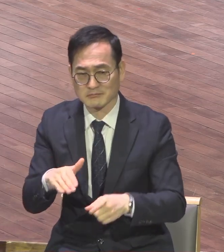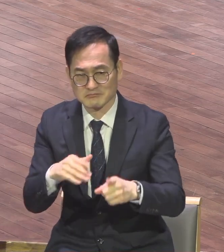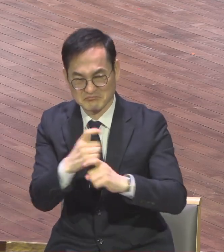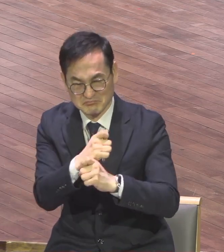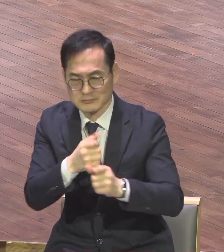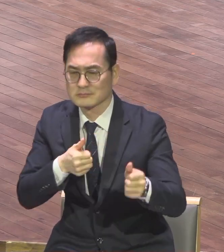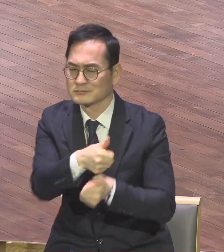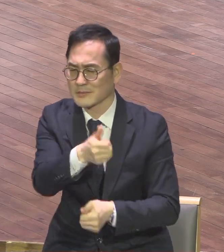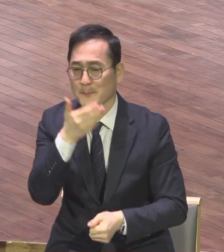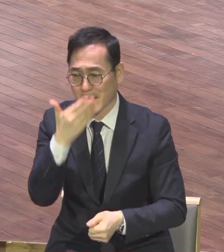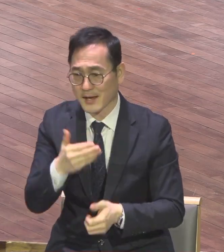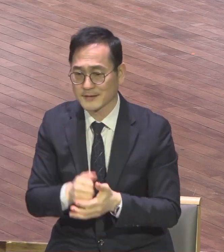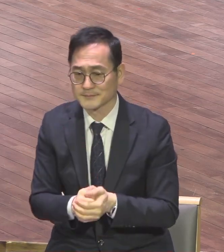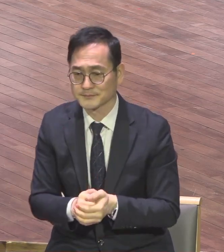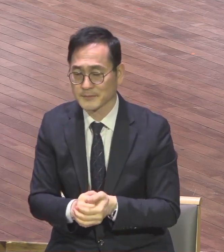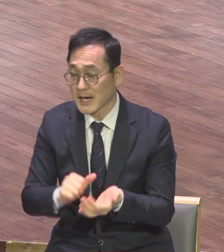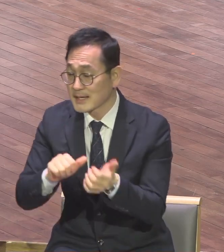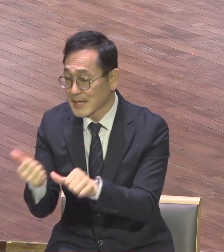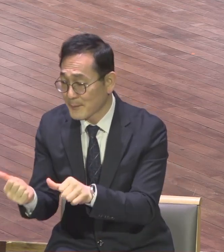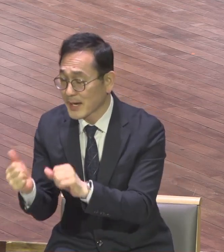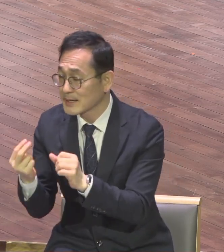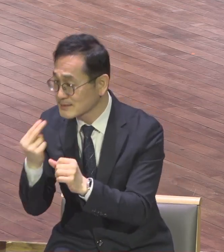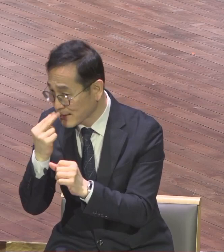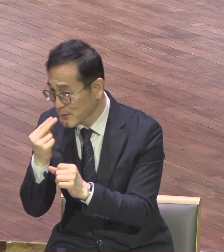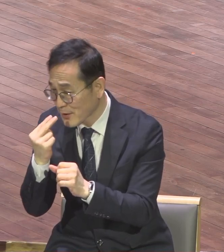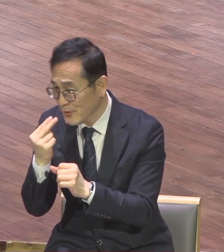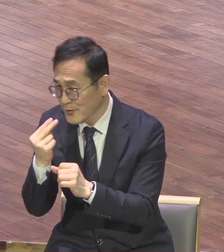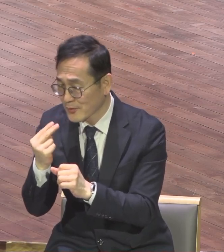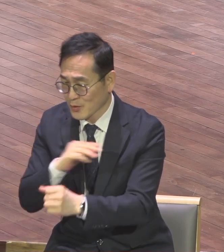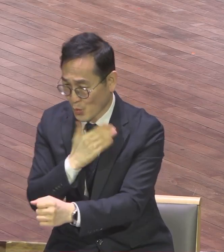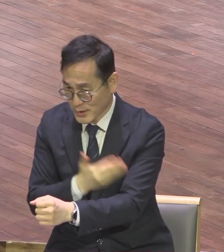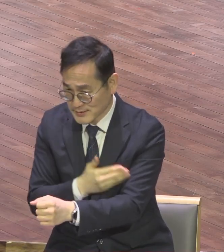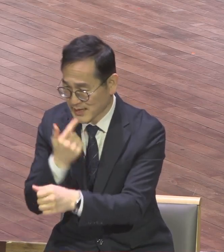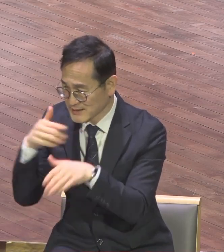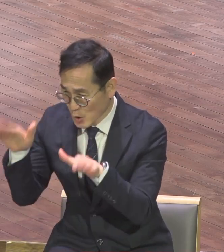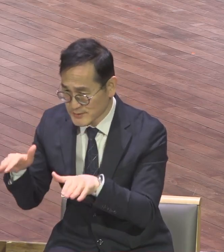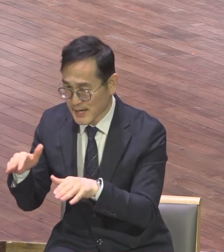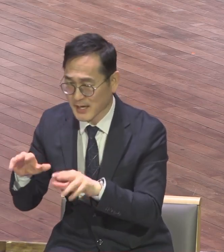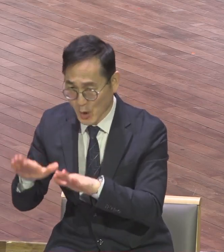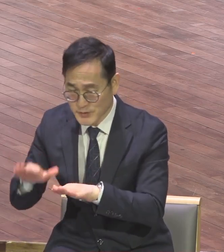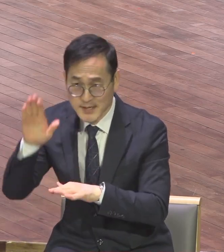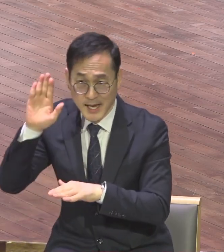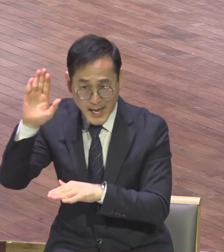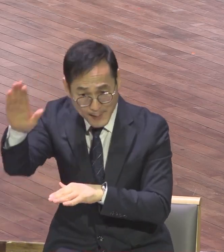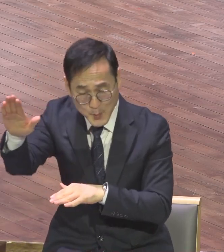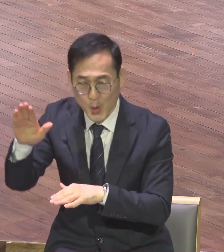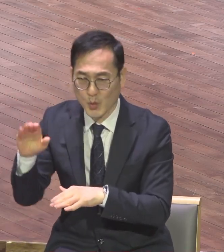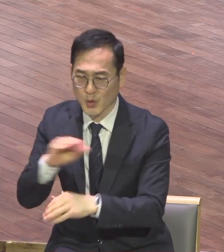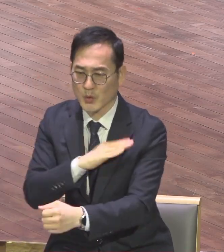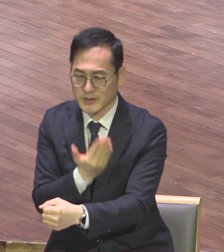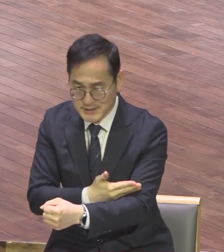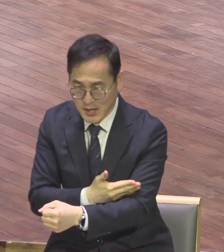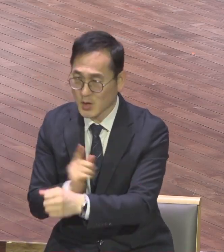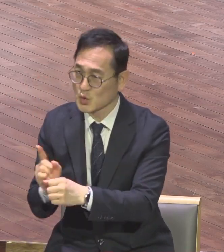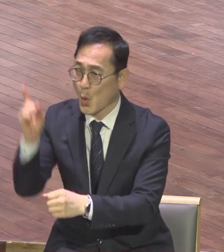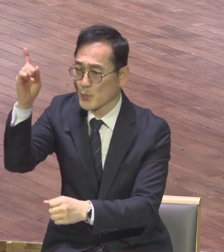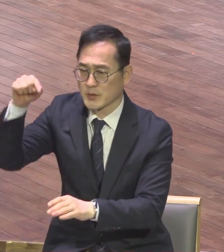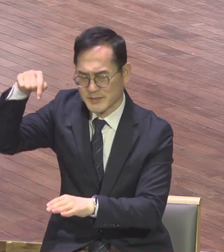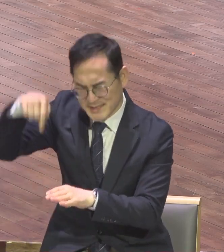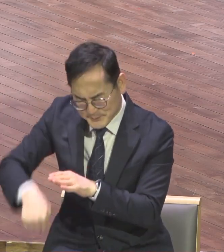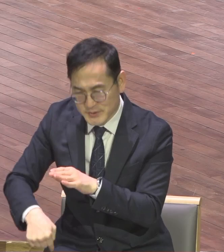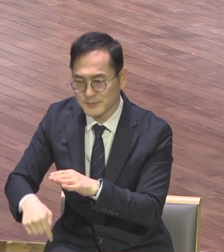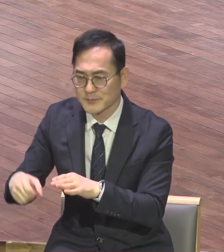내가 확신하노니 사망이나 생명이나 천사들이나 권세자들이나 현재 일이나 장래 일이나 능력이나 높음이나